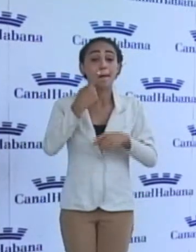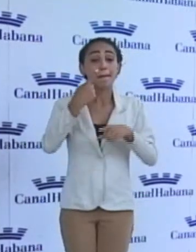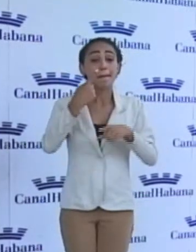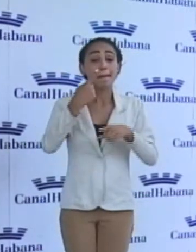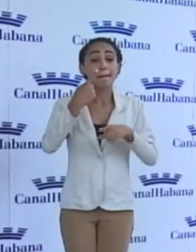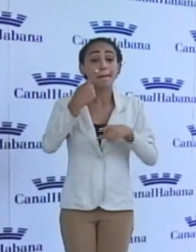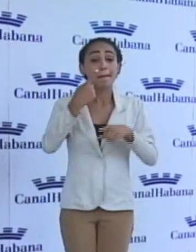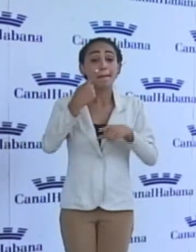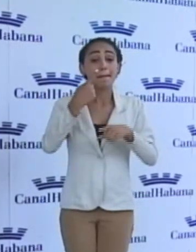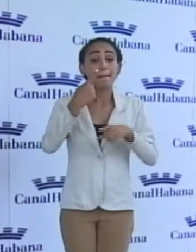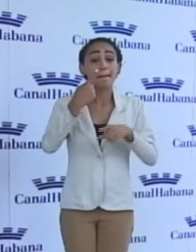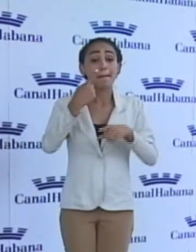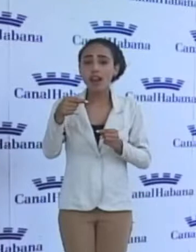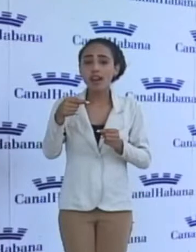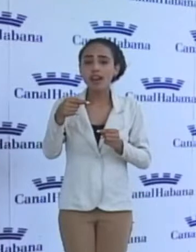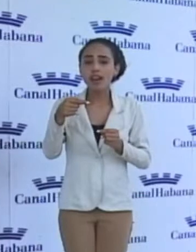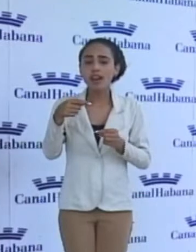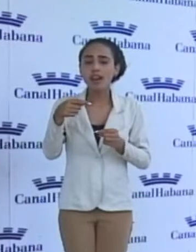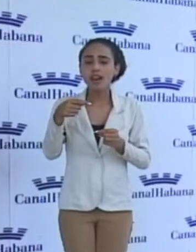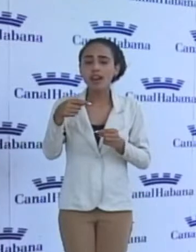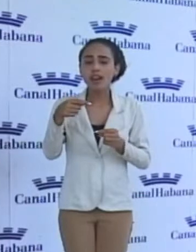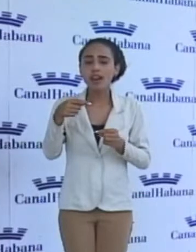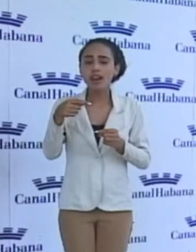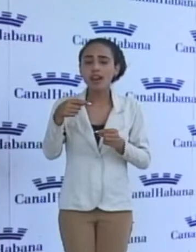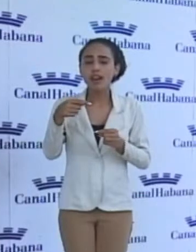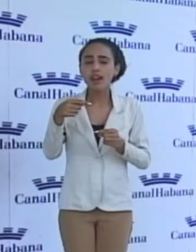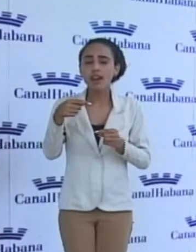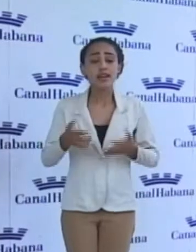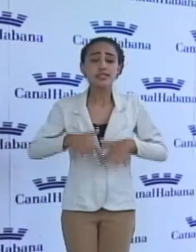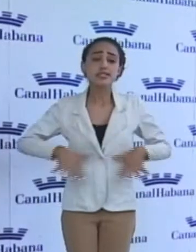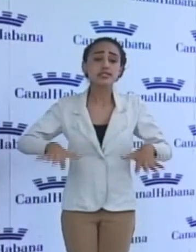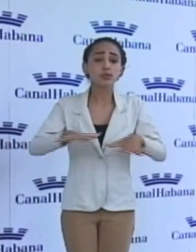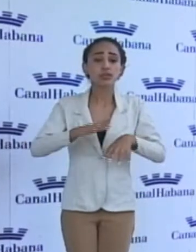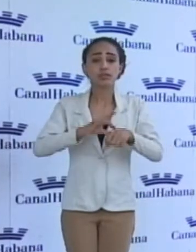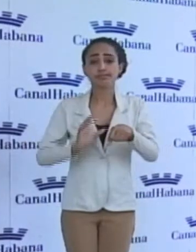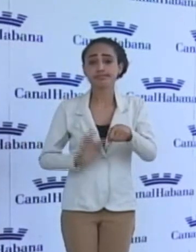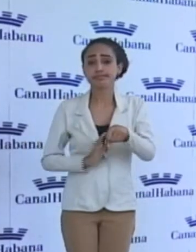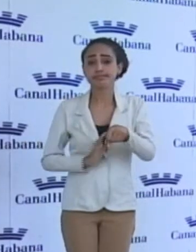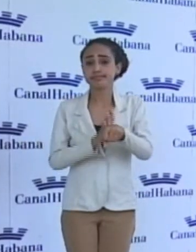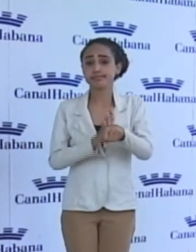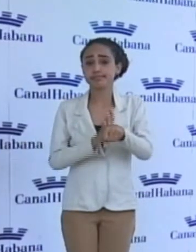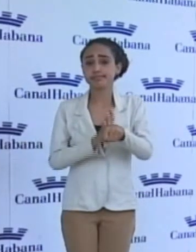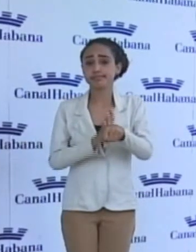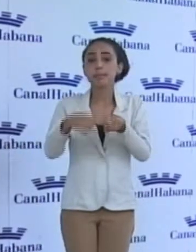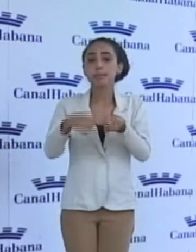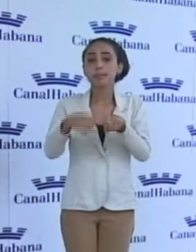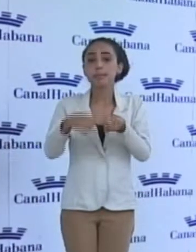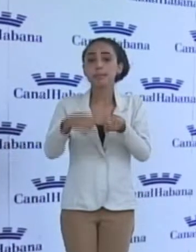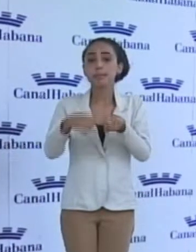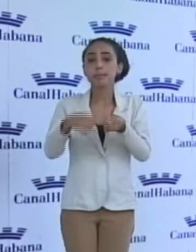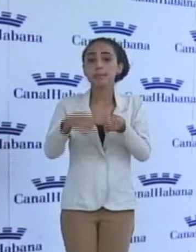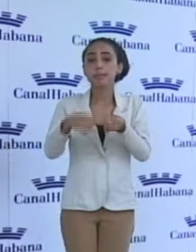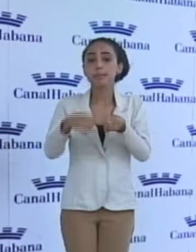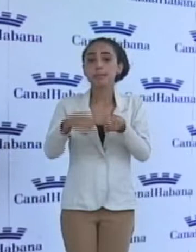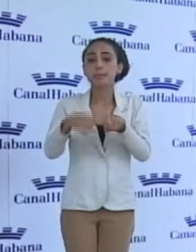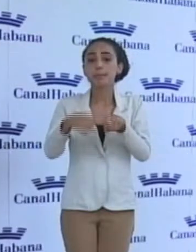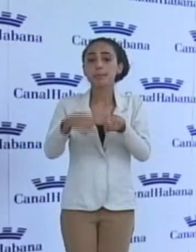principal celebración es que independientemente de la situación epidemiológica actual nos mantenemos haciendo el trabajo a